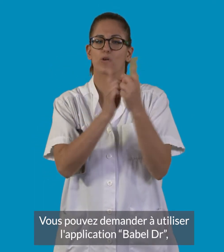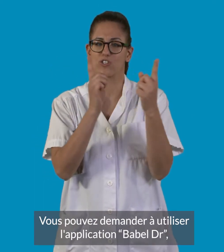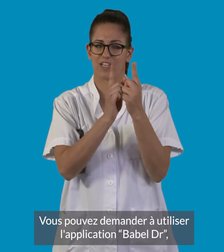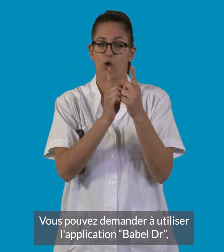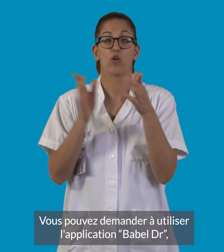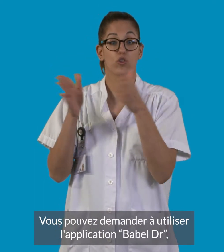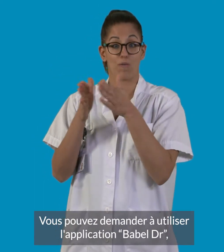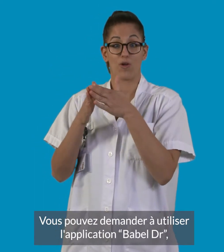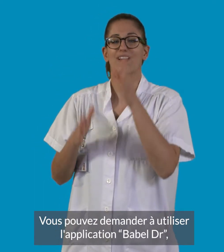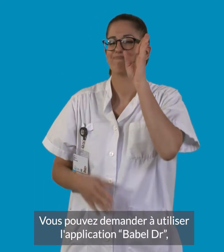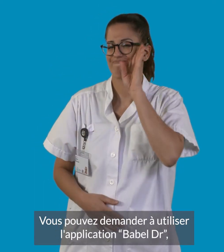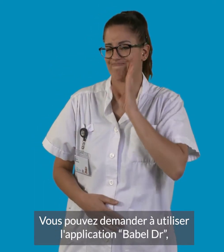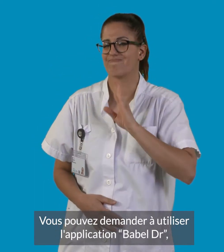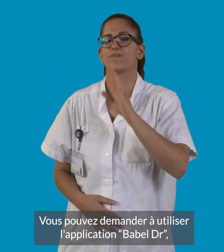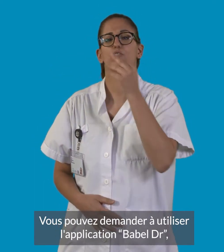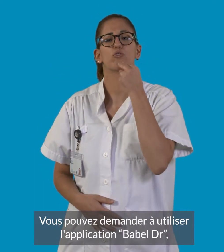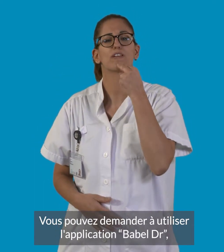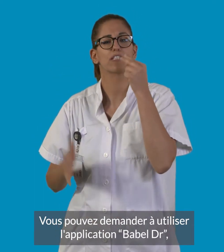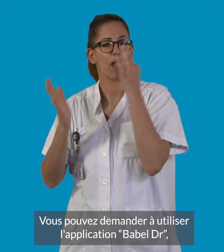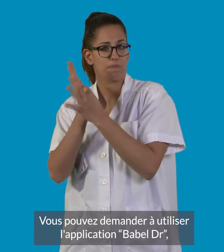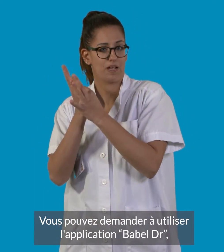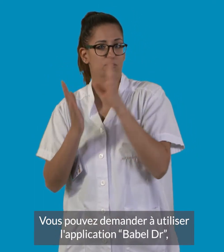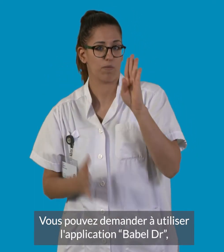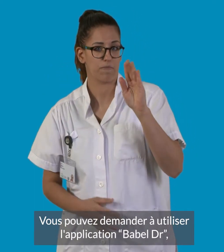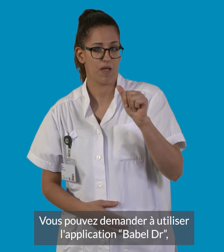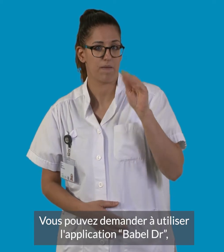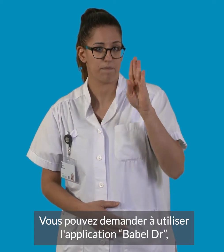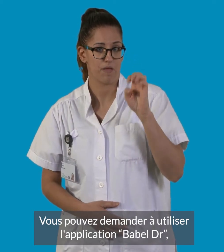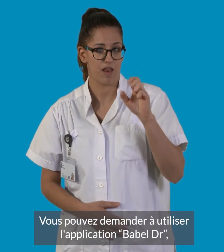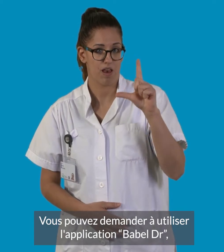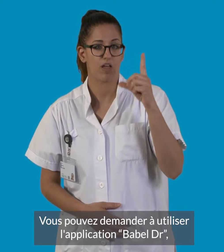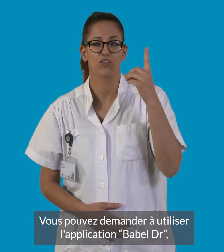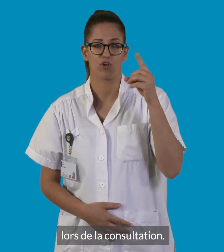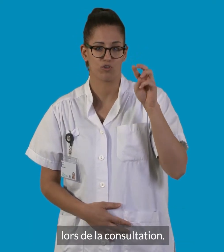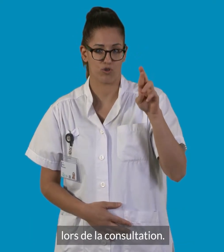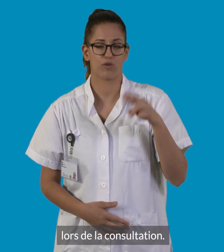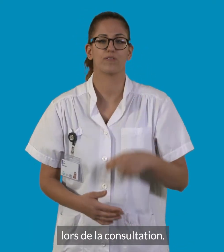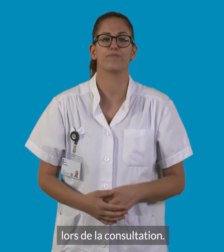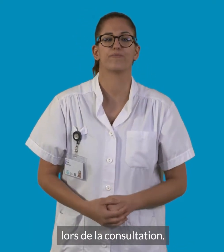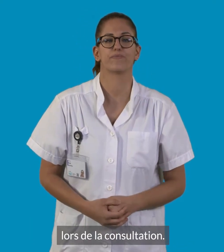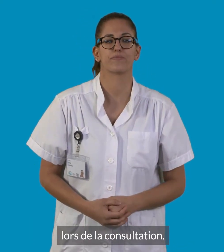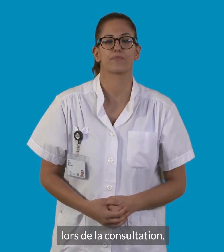demander d'utiliser l'application Babel Docteur lors de la